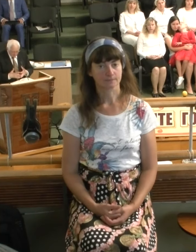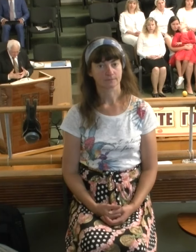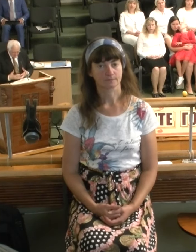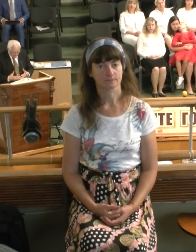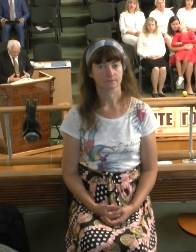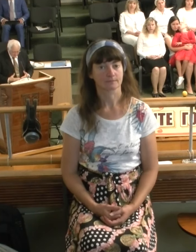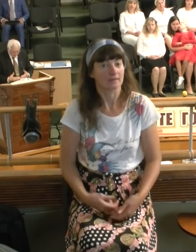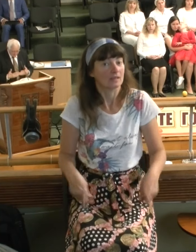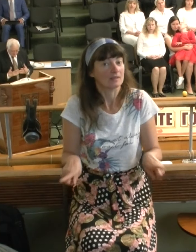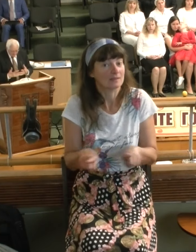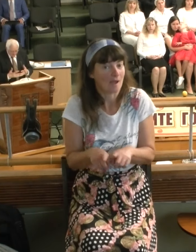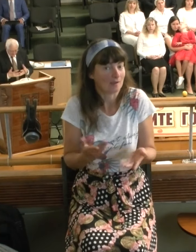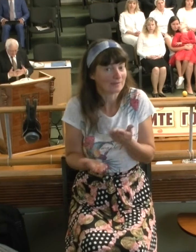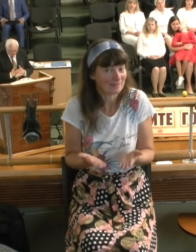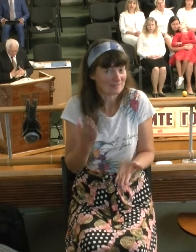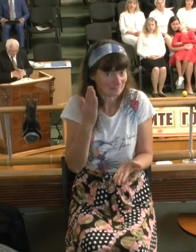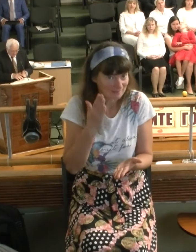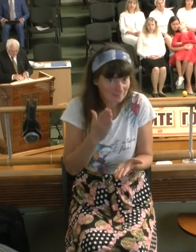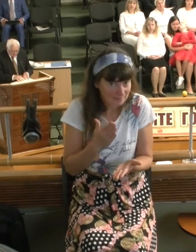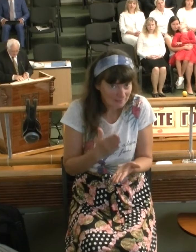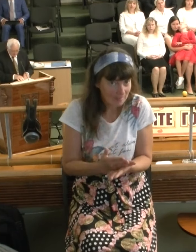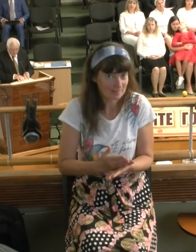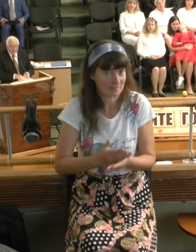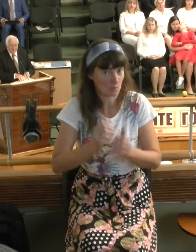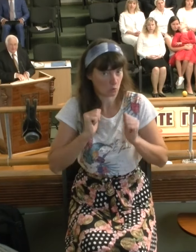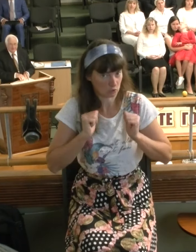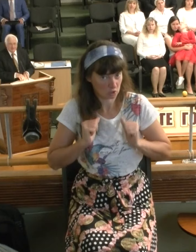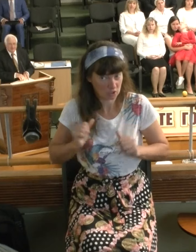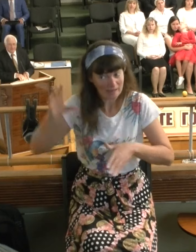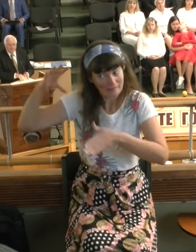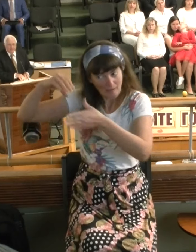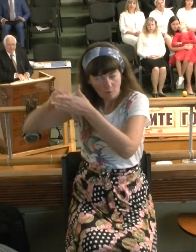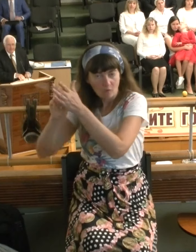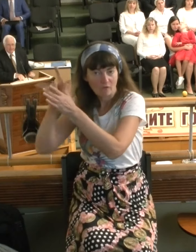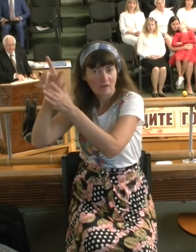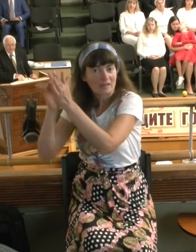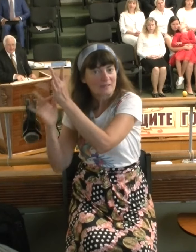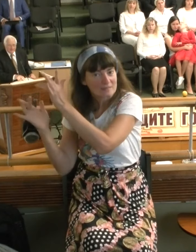Итак, если есть какое утешение во Христе,